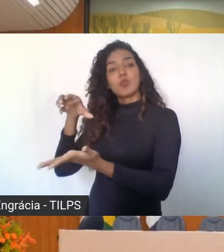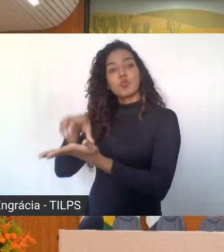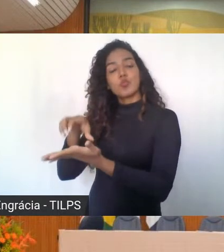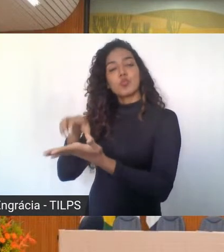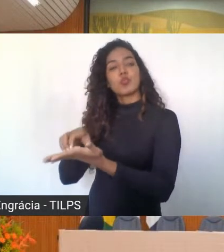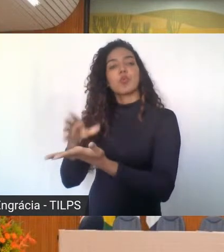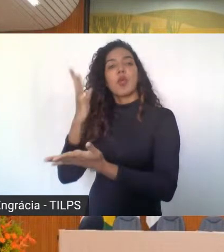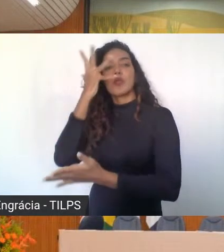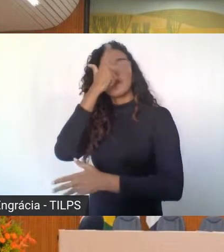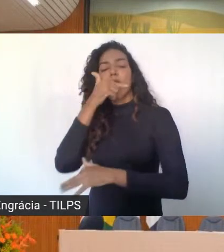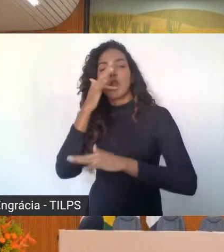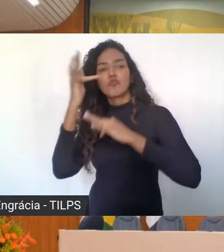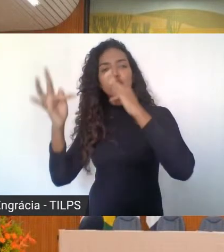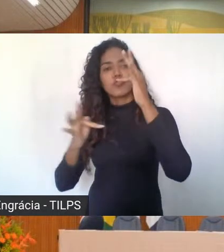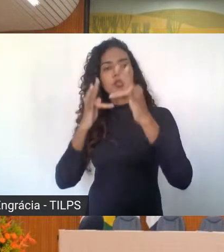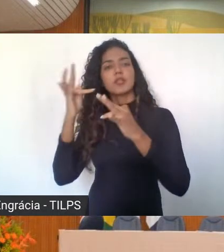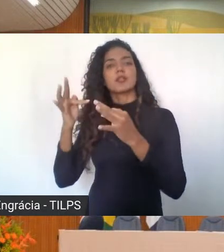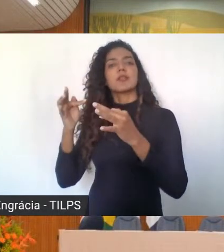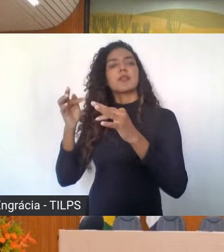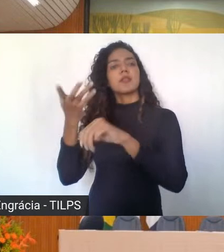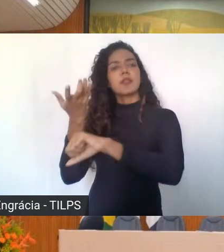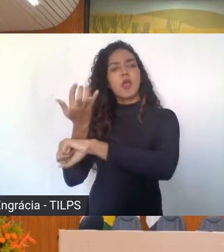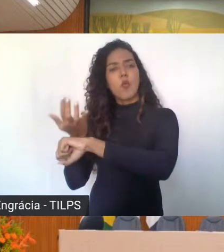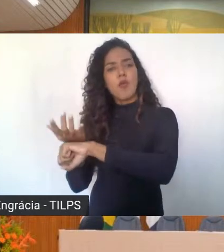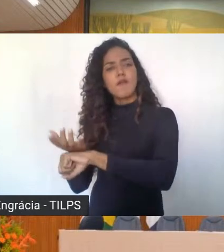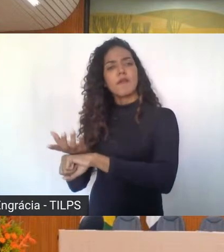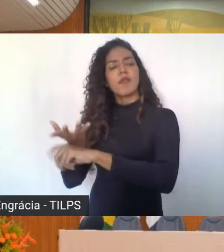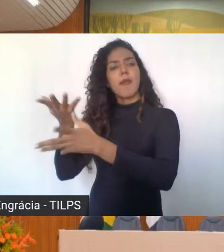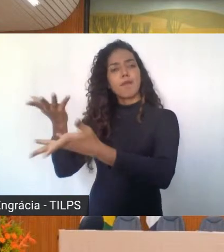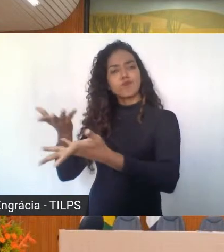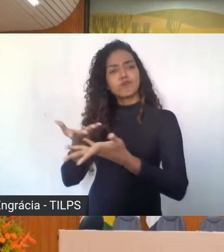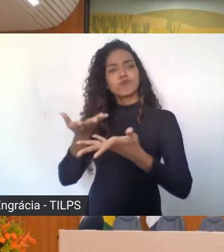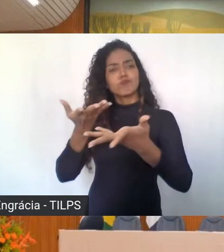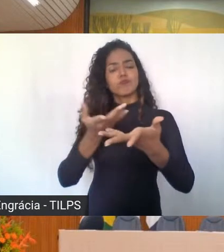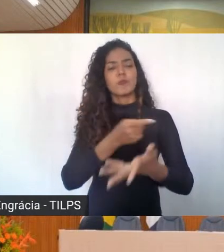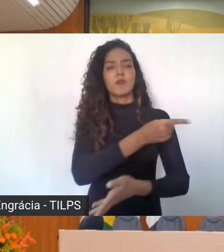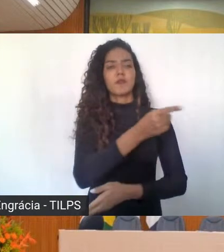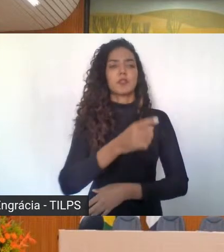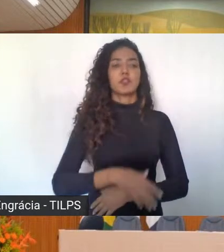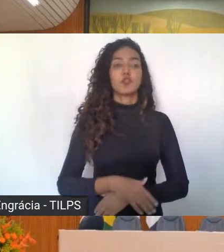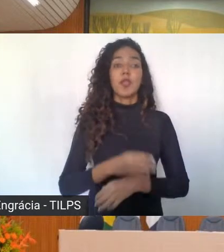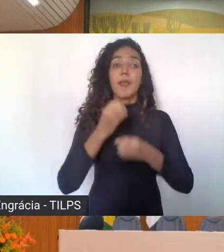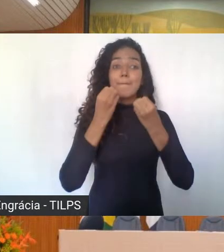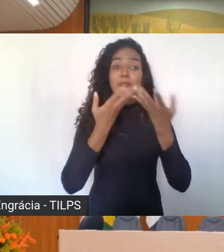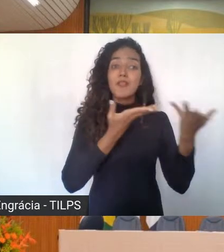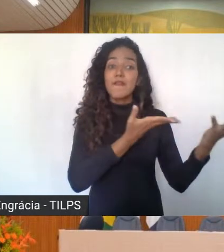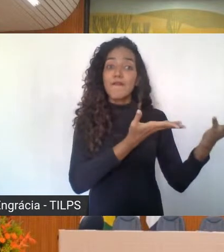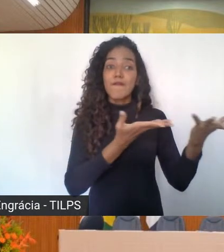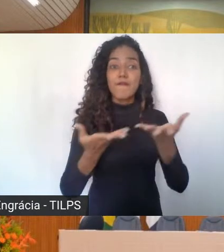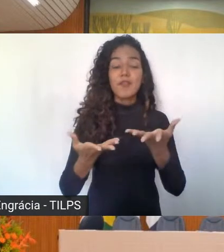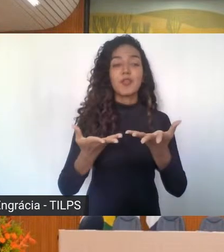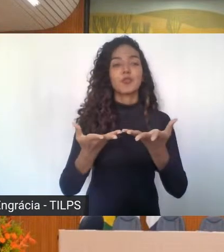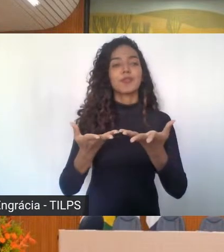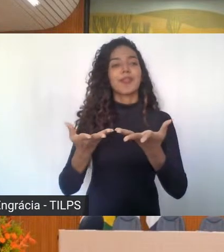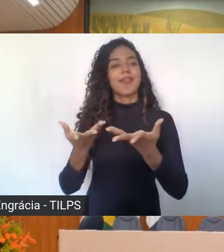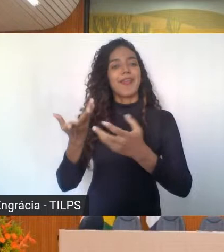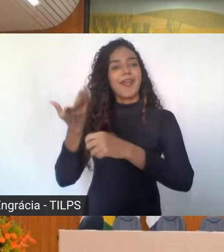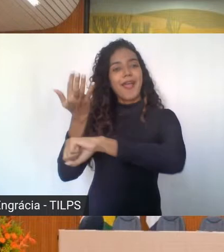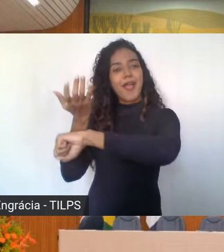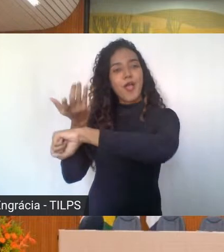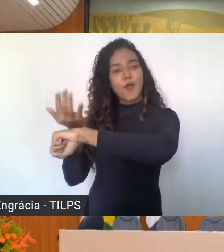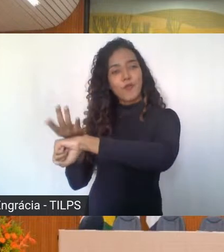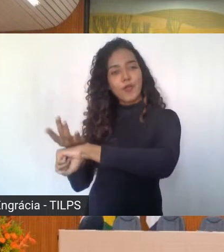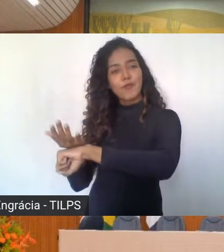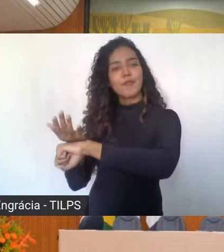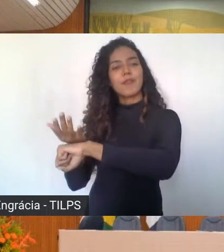de vocês. Enfim, sejam todos e todas bem-vindos à nossa querida UFRPE, que